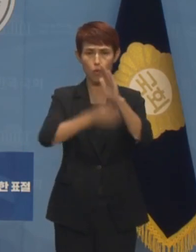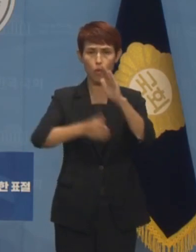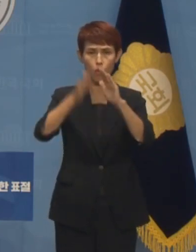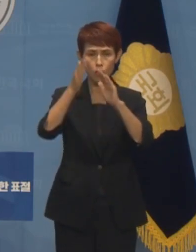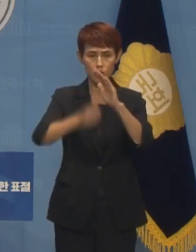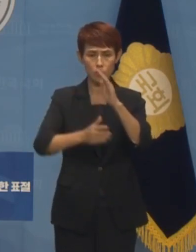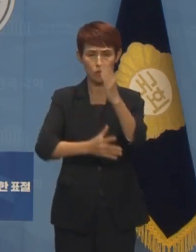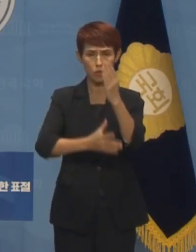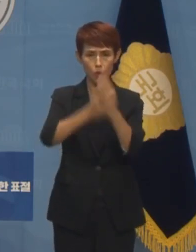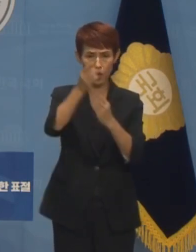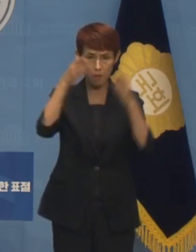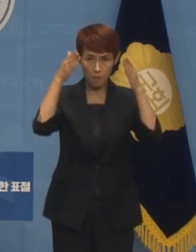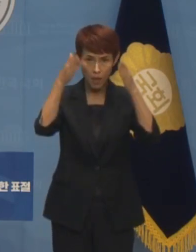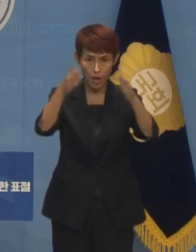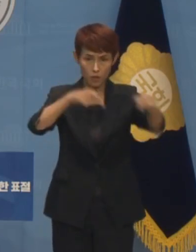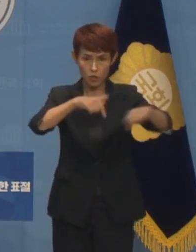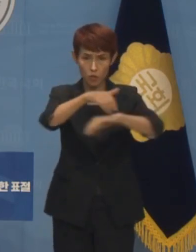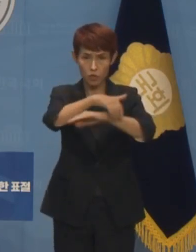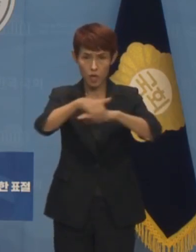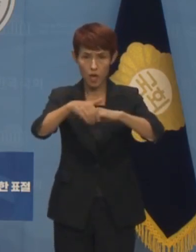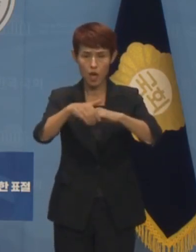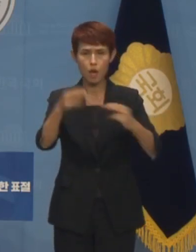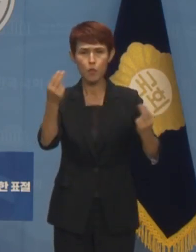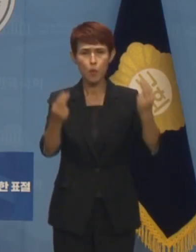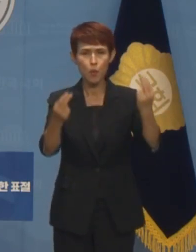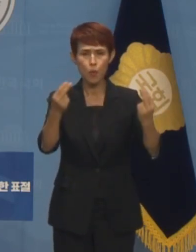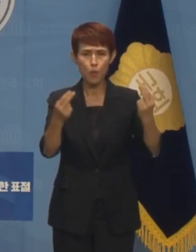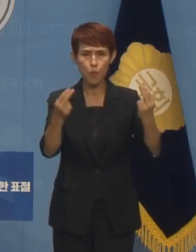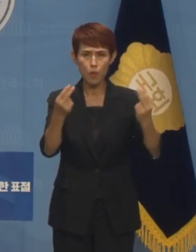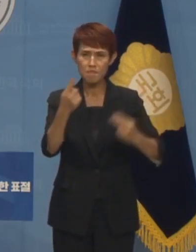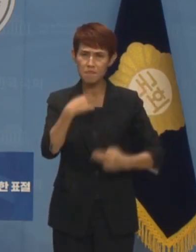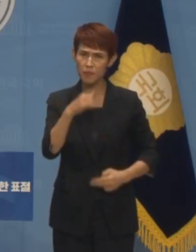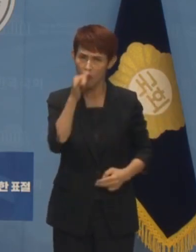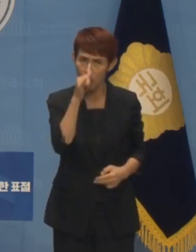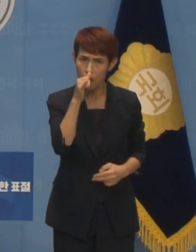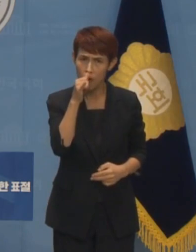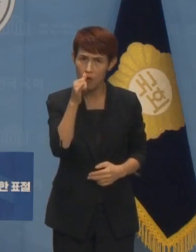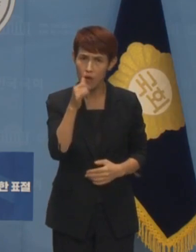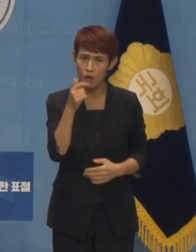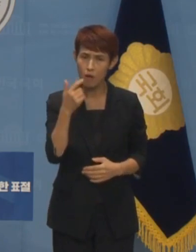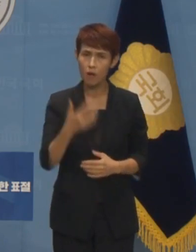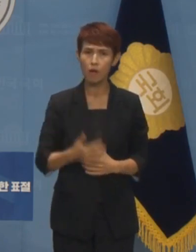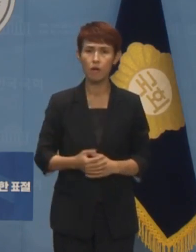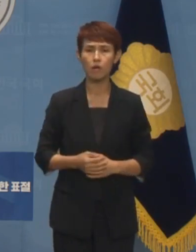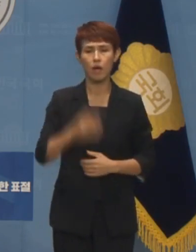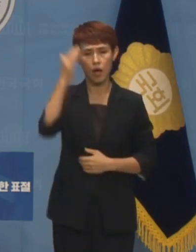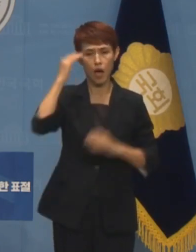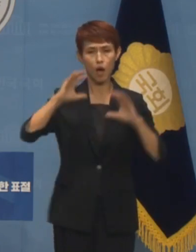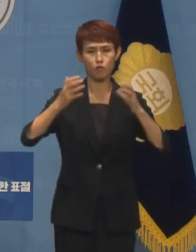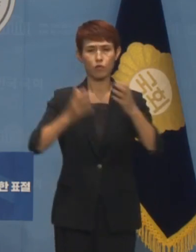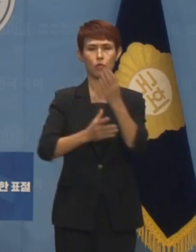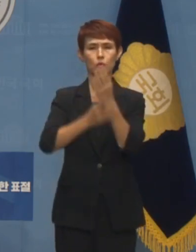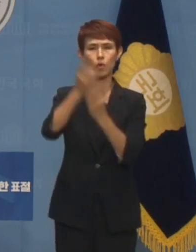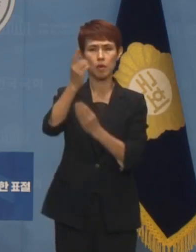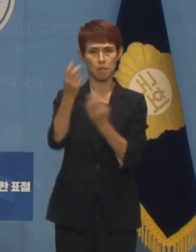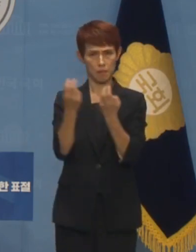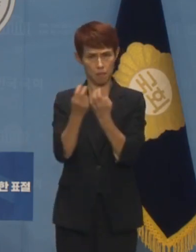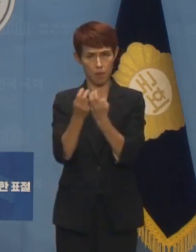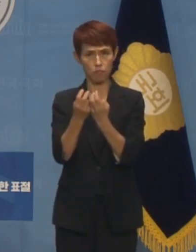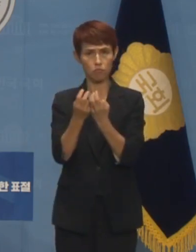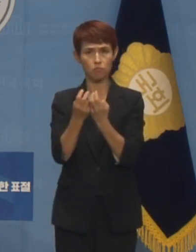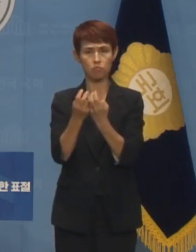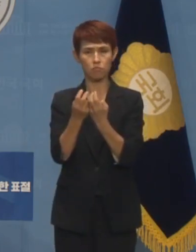공식적인 통일 방안과 정책 방안을 비교 검토해 보았는가? 대한민국의 통일 방안을